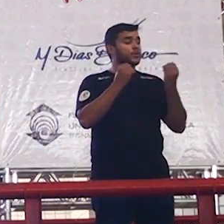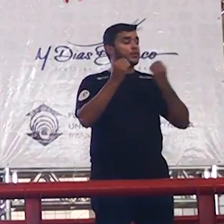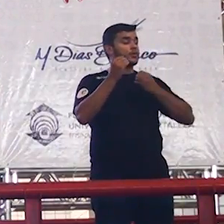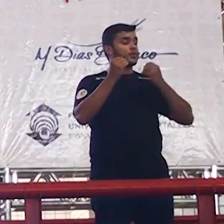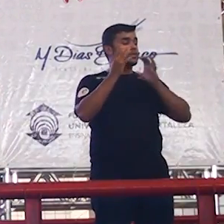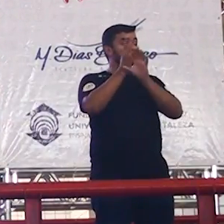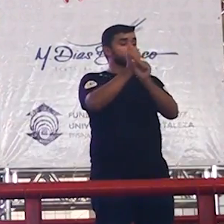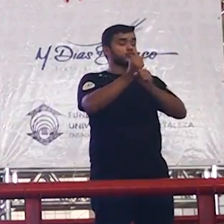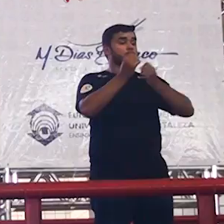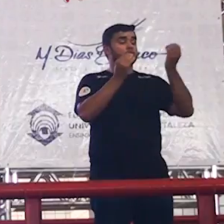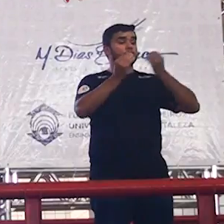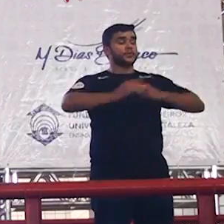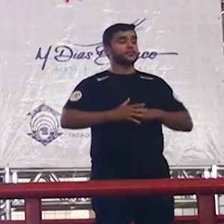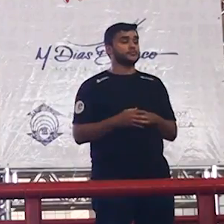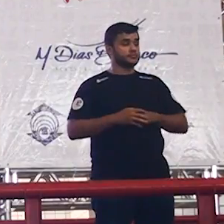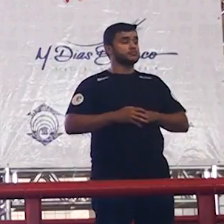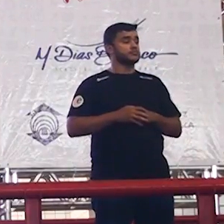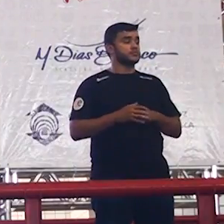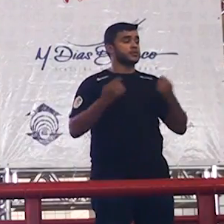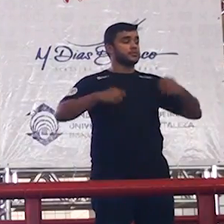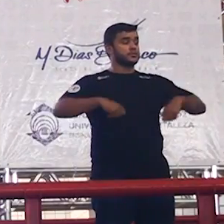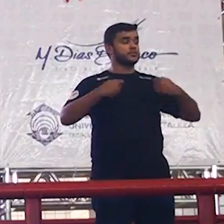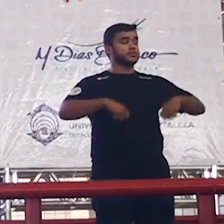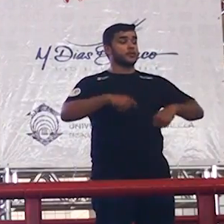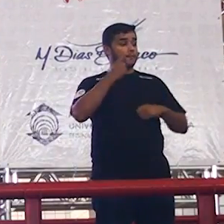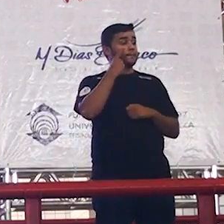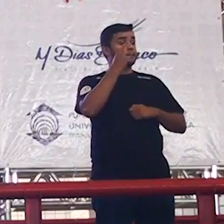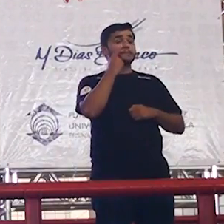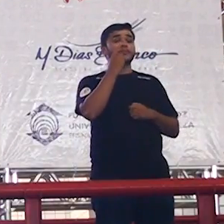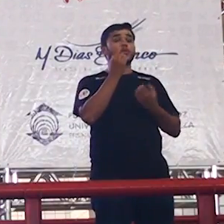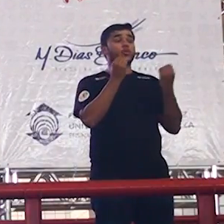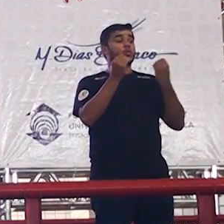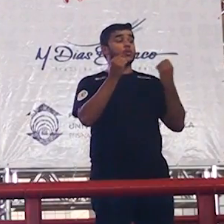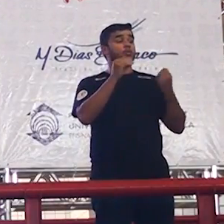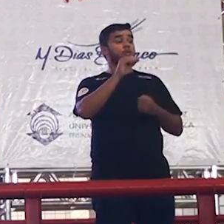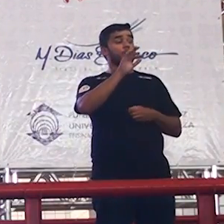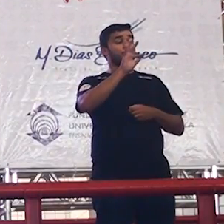segundo grau? Tem que usar a fórmula de Bhaskara, né?